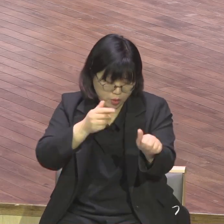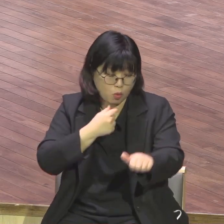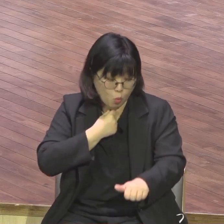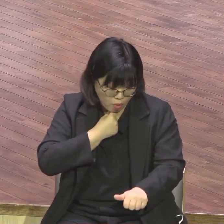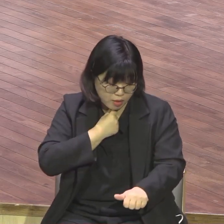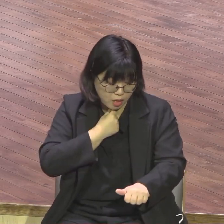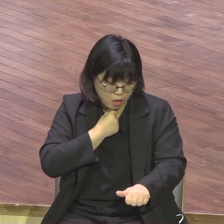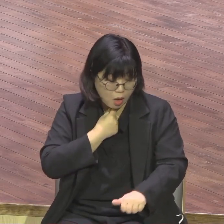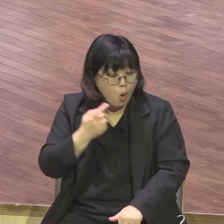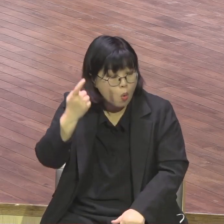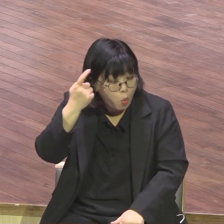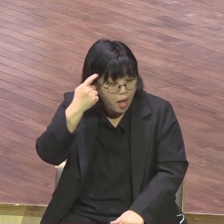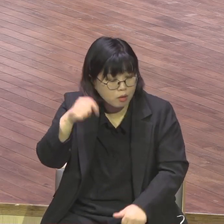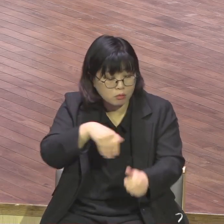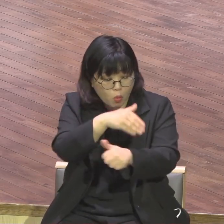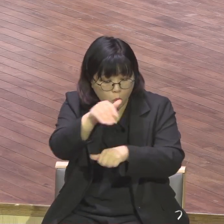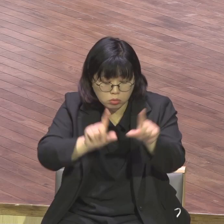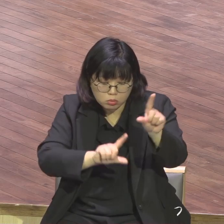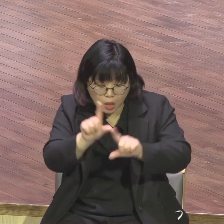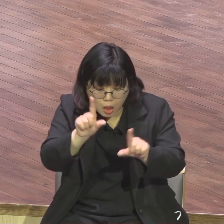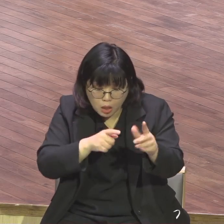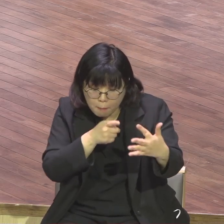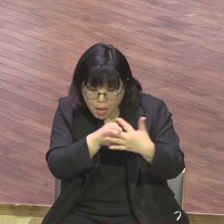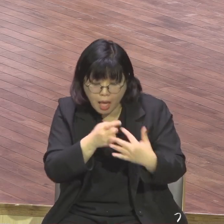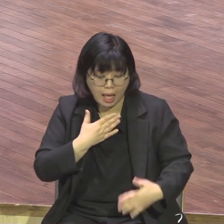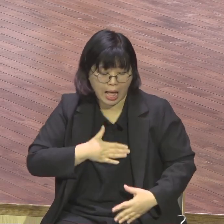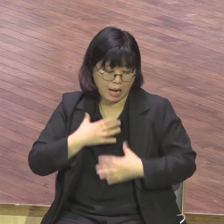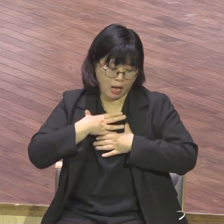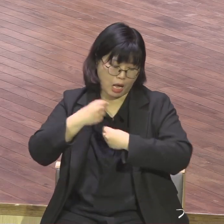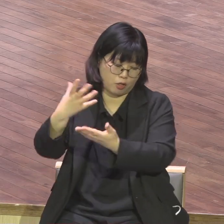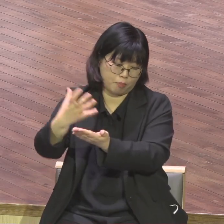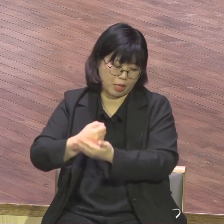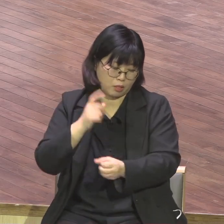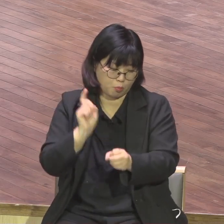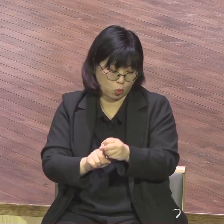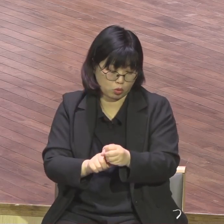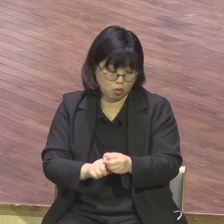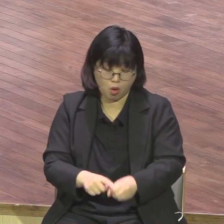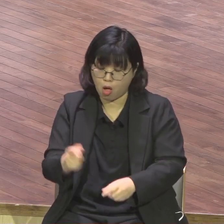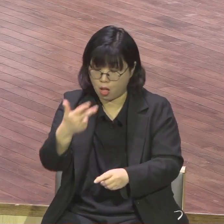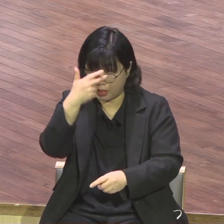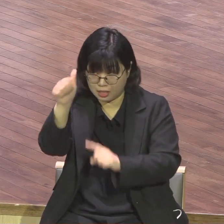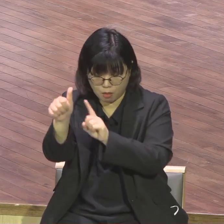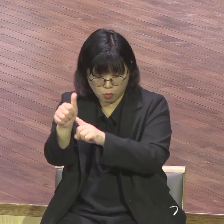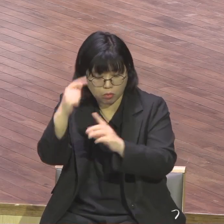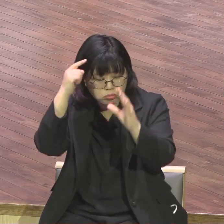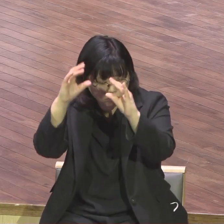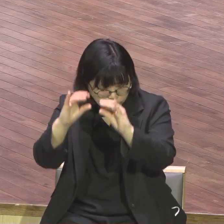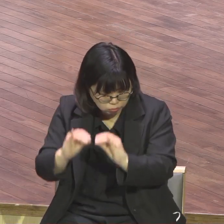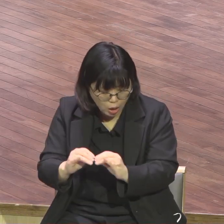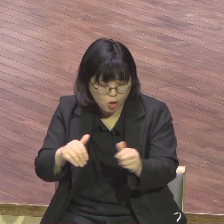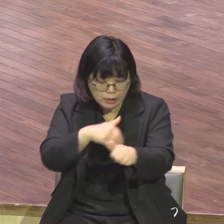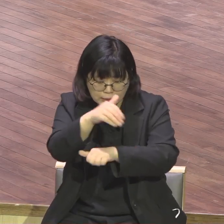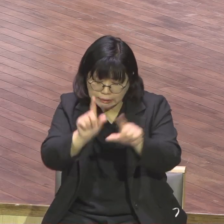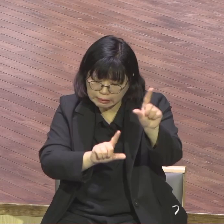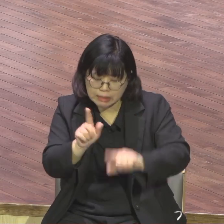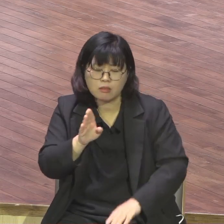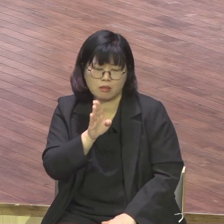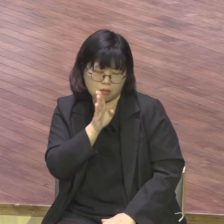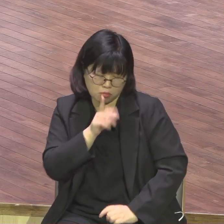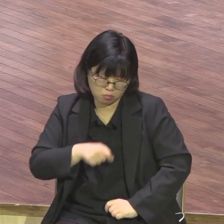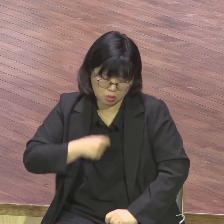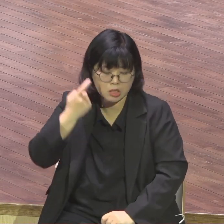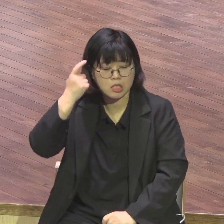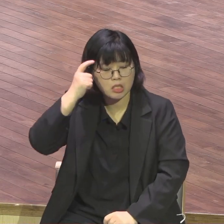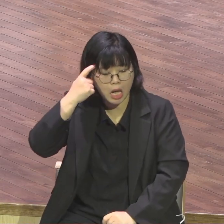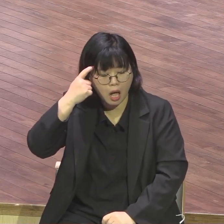바람은 너희의 사정을 알므로 안위를 받으려 함이니 이는 뜻을 같이하여 너희의 사정을 진실히